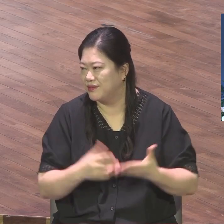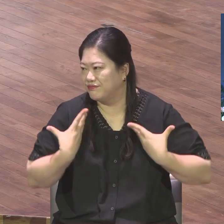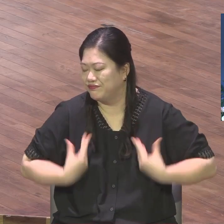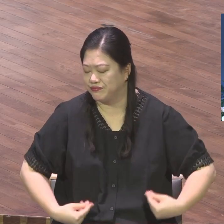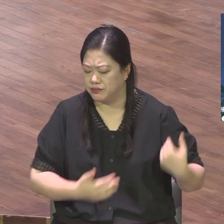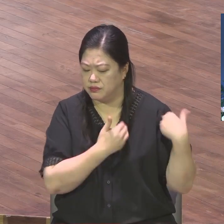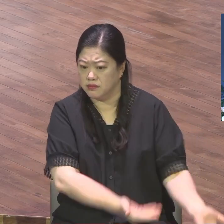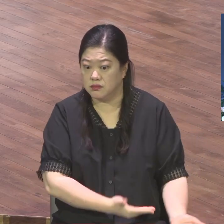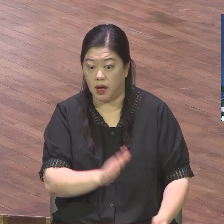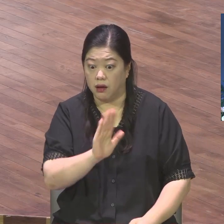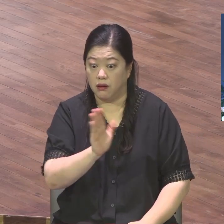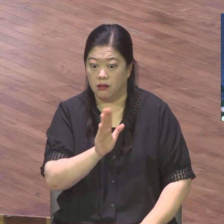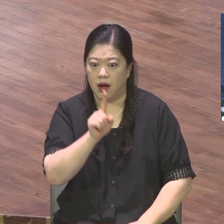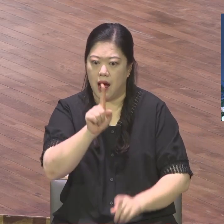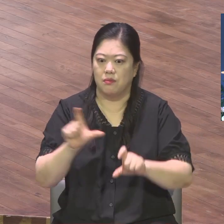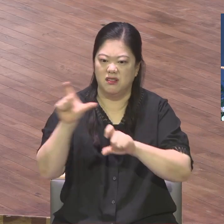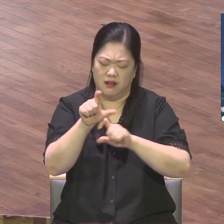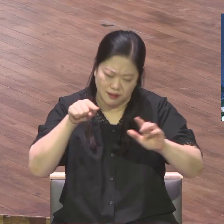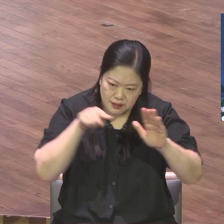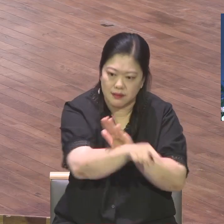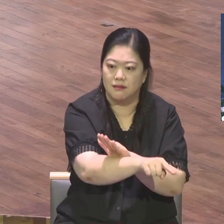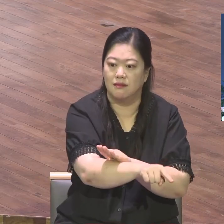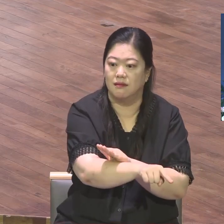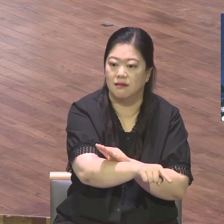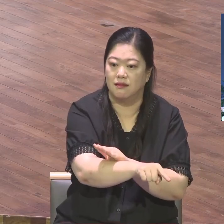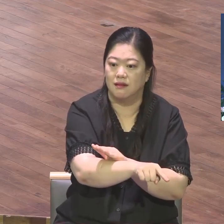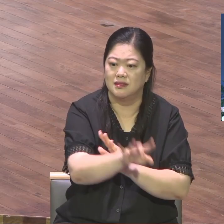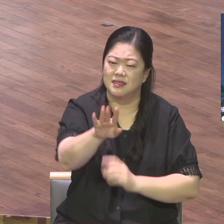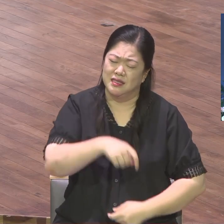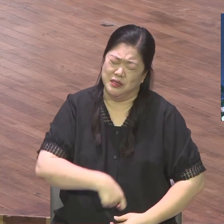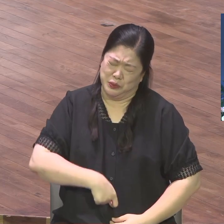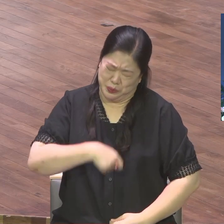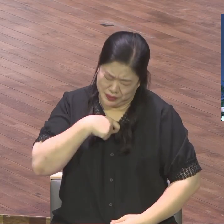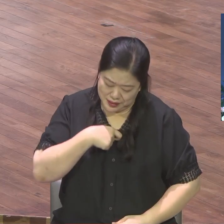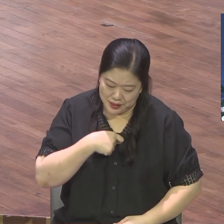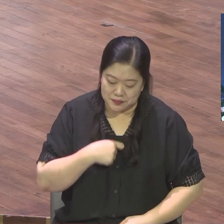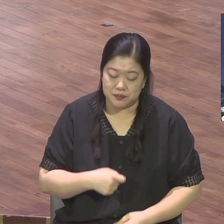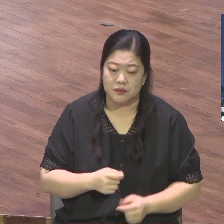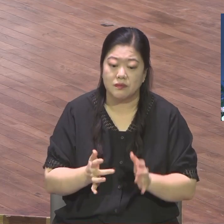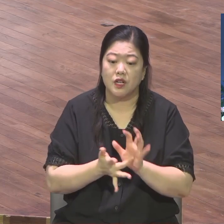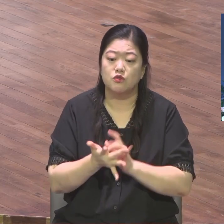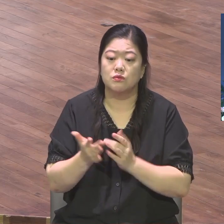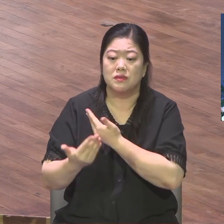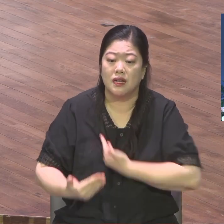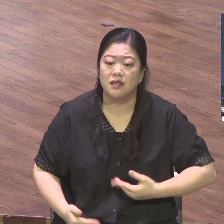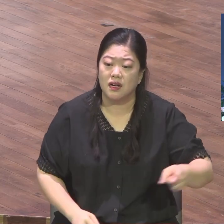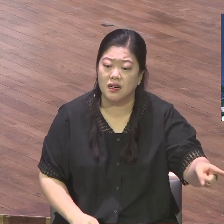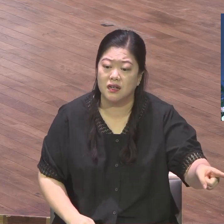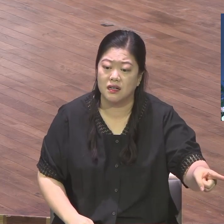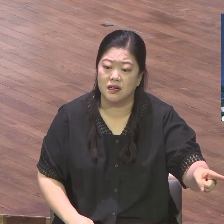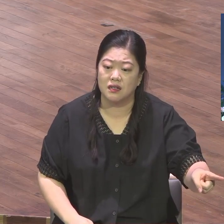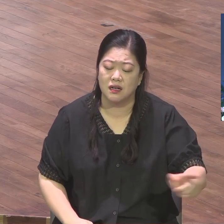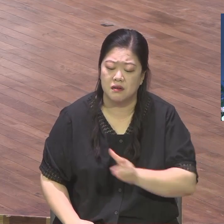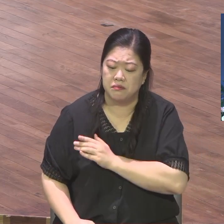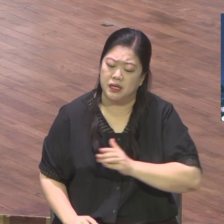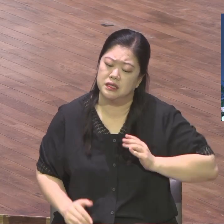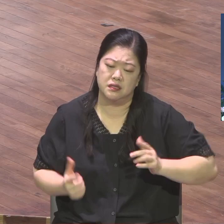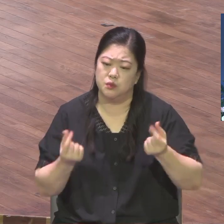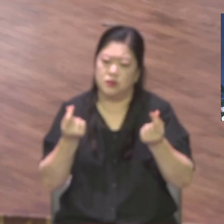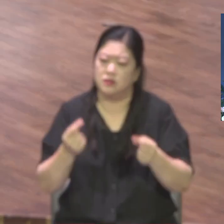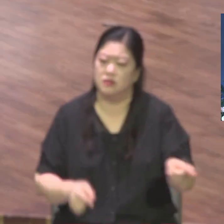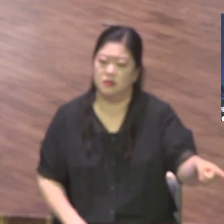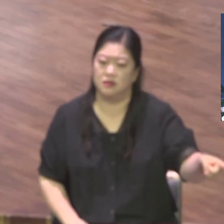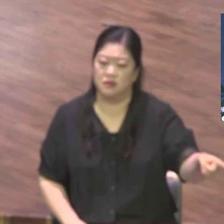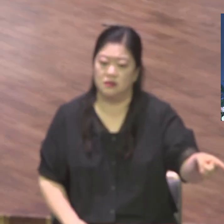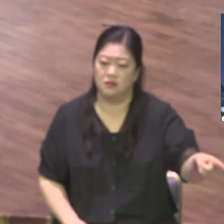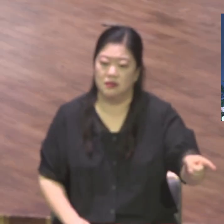집중으로 가르칩니다. 이 배신했던 자들 아닙니까? 숨은 상처 있잖아요. 실수했던 사람들 아닙니까? 숨은